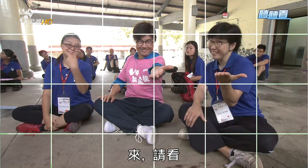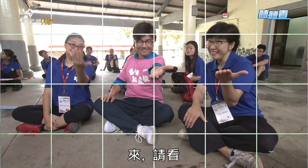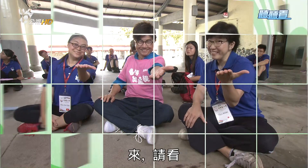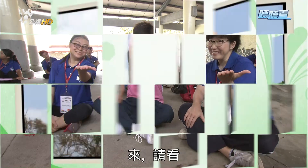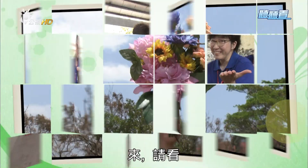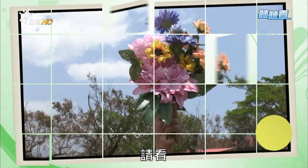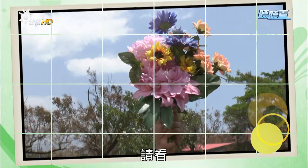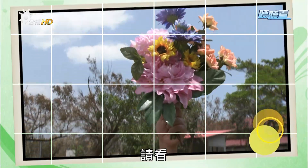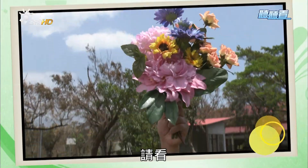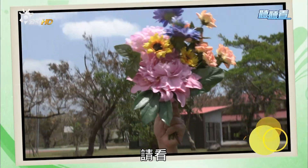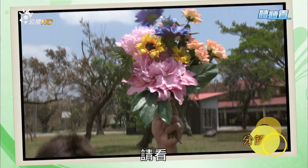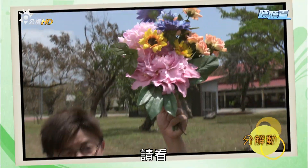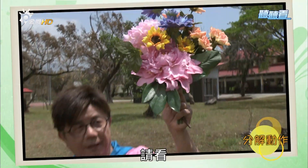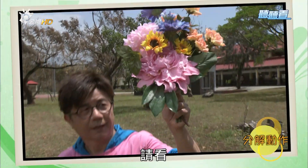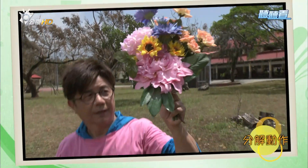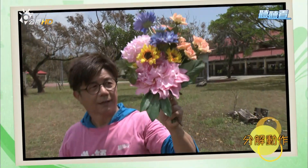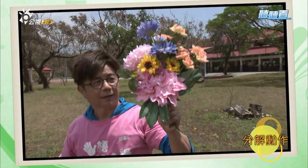看， 请看。